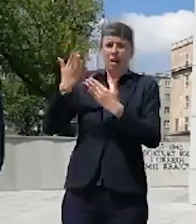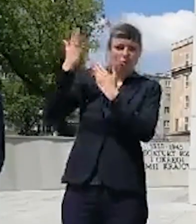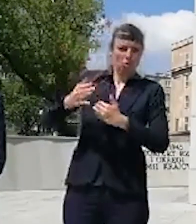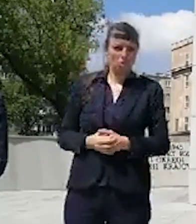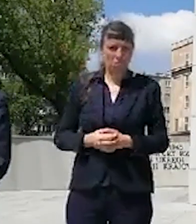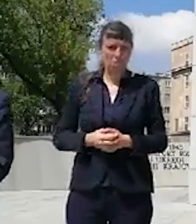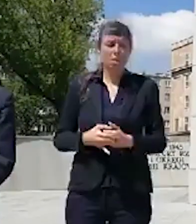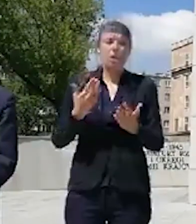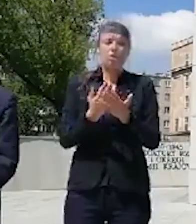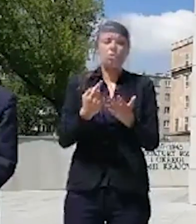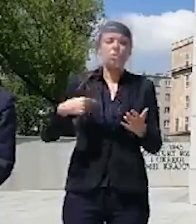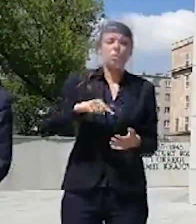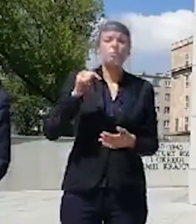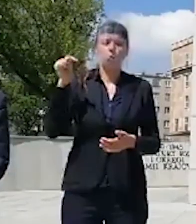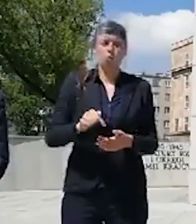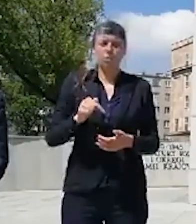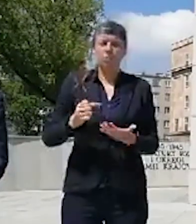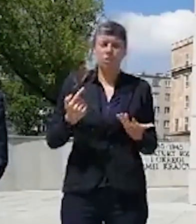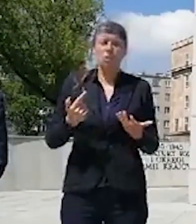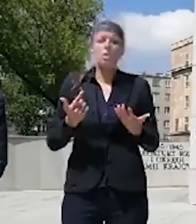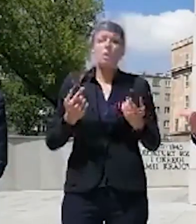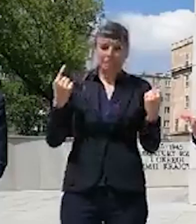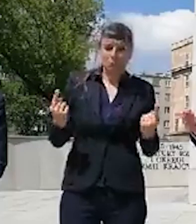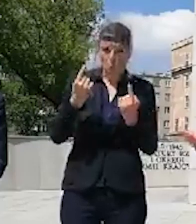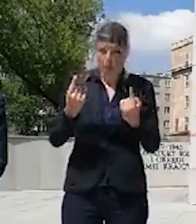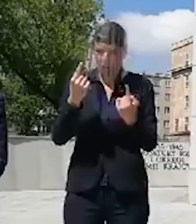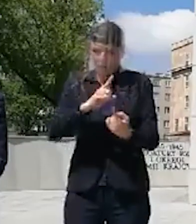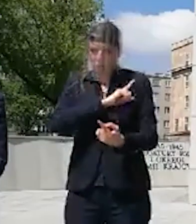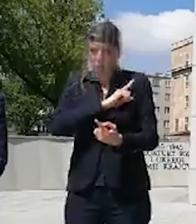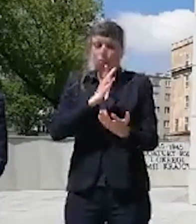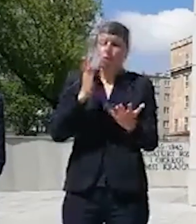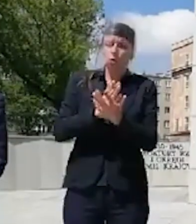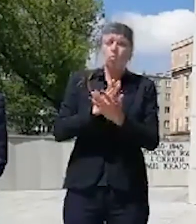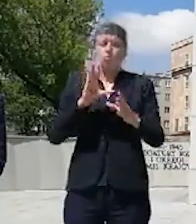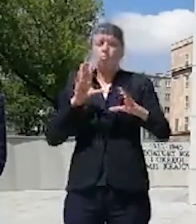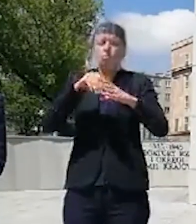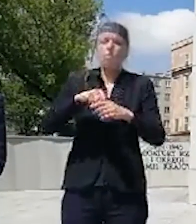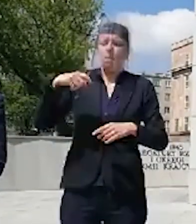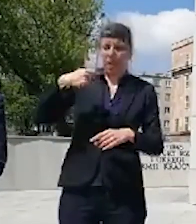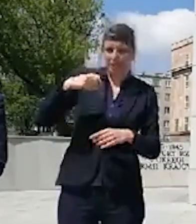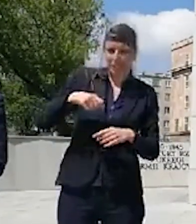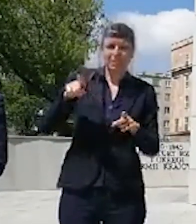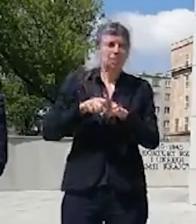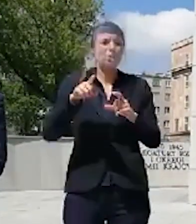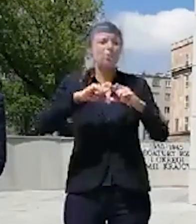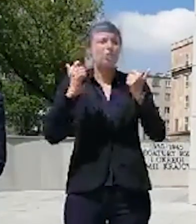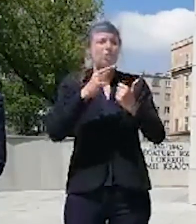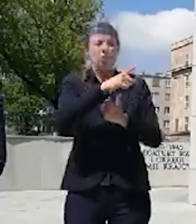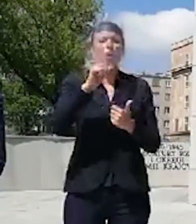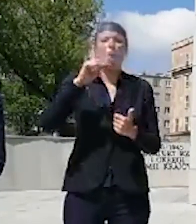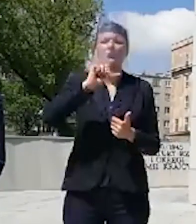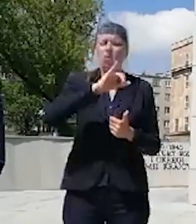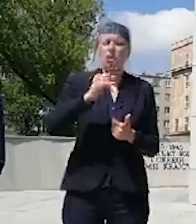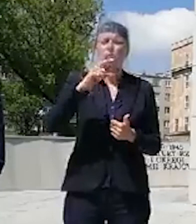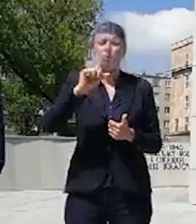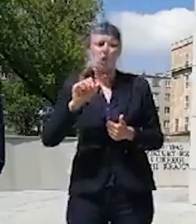do sytuacji, w której po objęciu urzędu prezydenta i zastosowaniu metody faktów dokonanych przez Andrzeja Dudę, ja poproszę o wszystkie dokumenty związane z